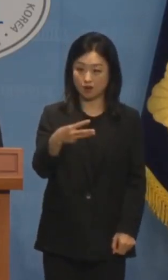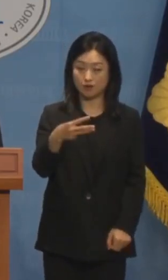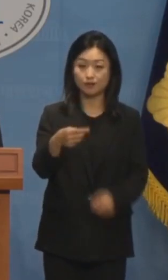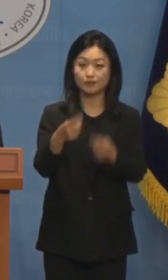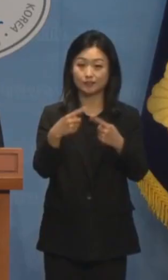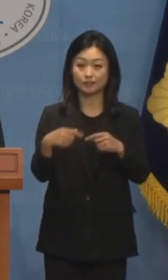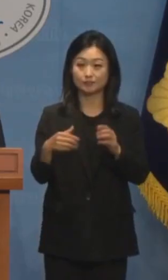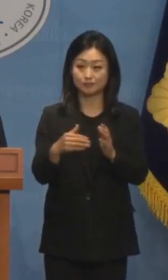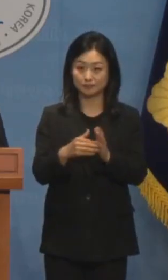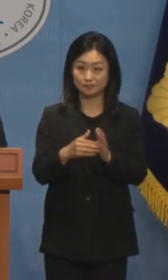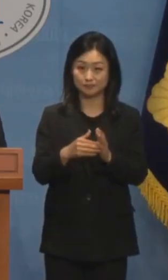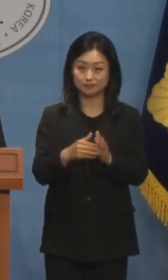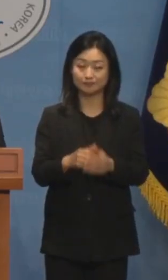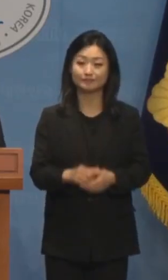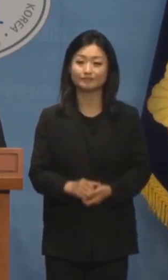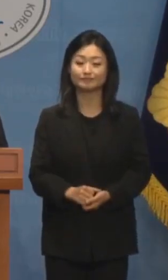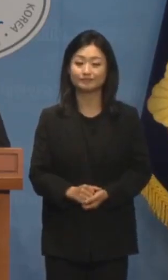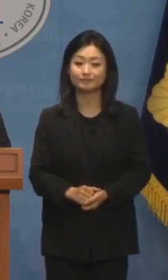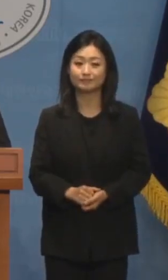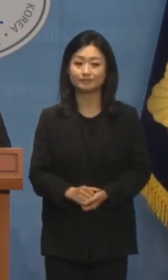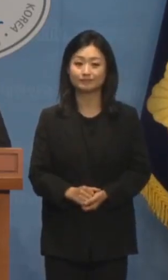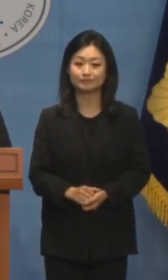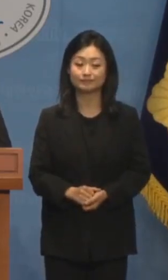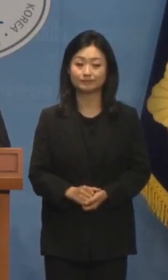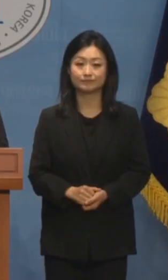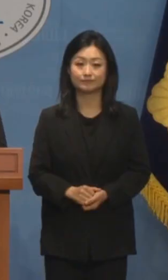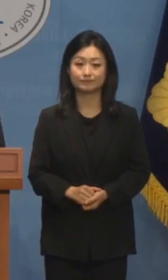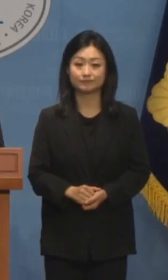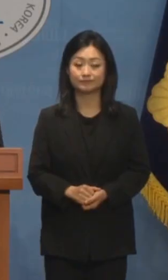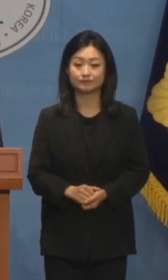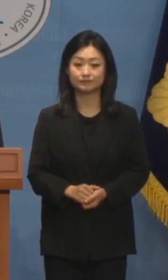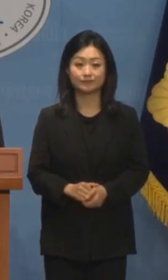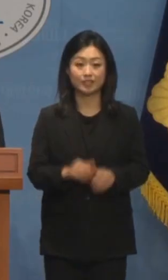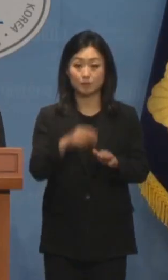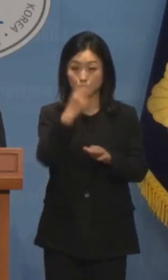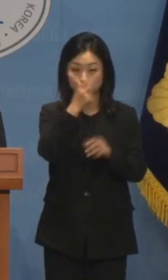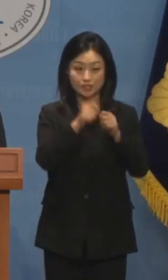계십니다. 네, 그러니까 애초에 이번에